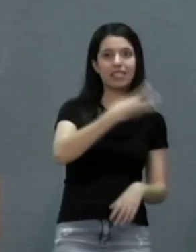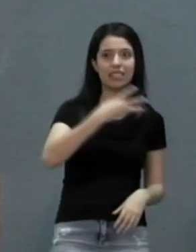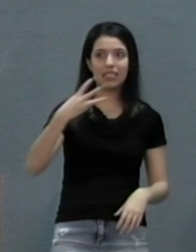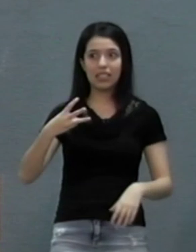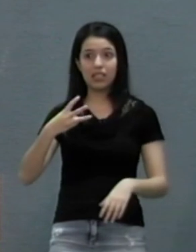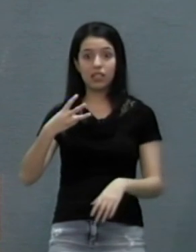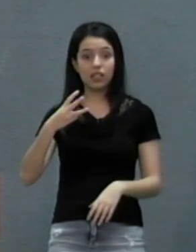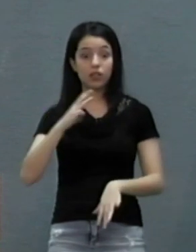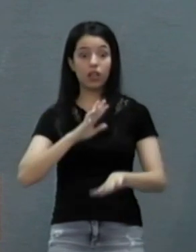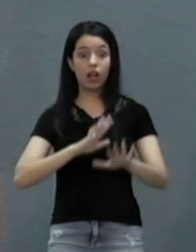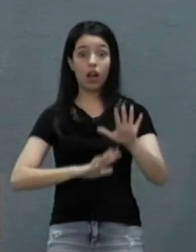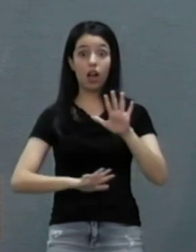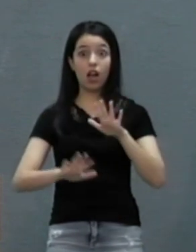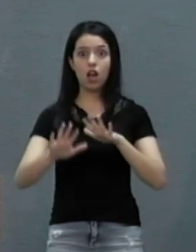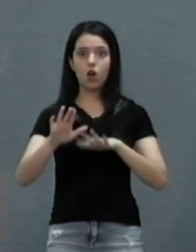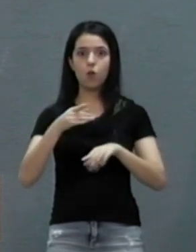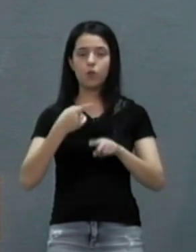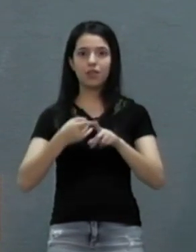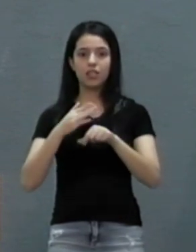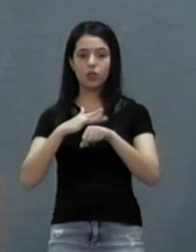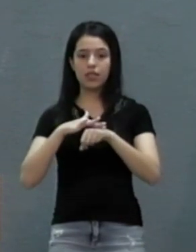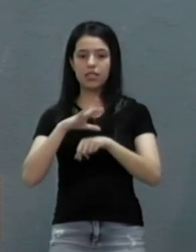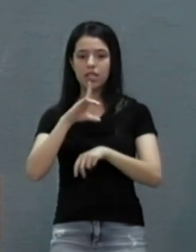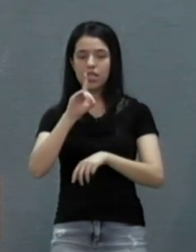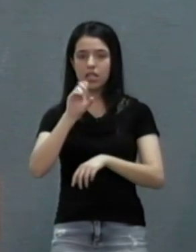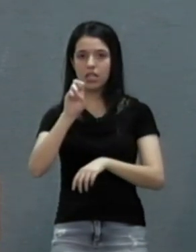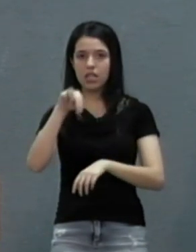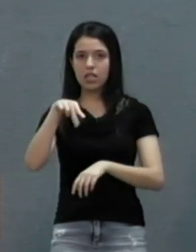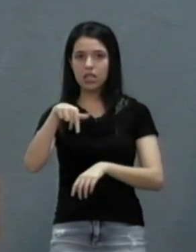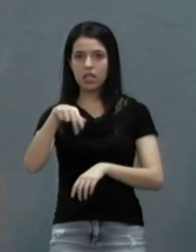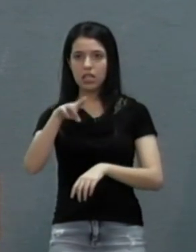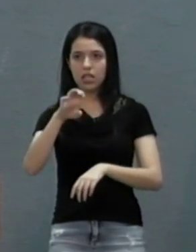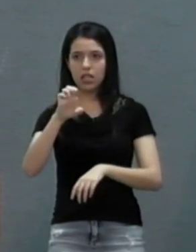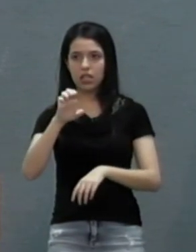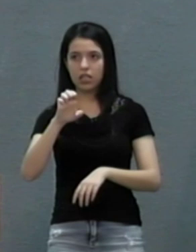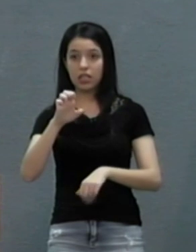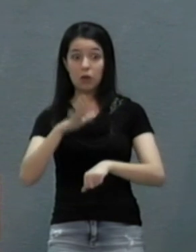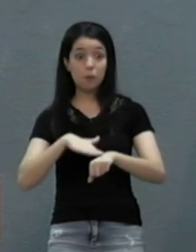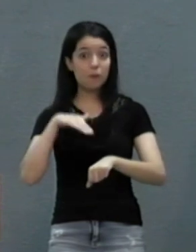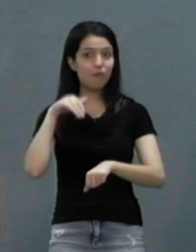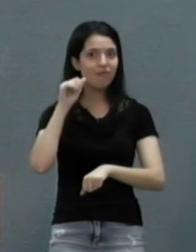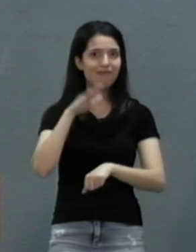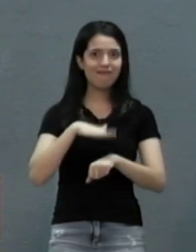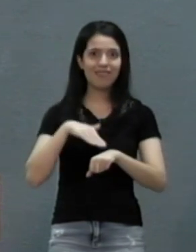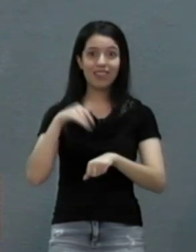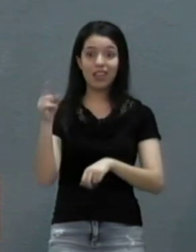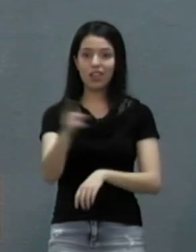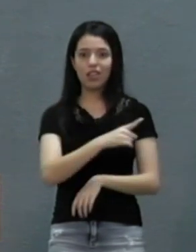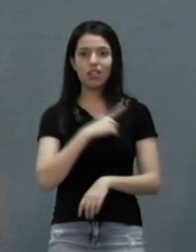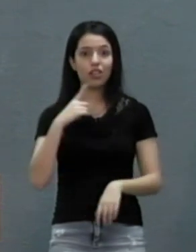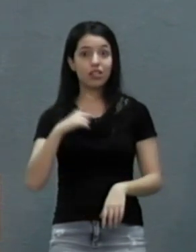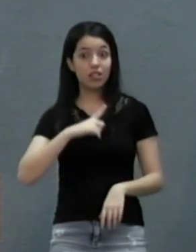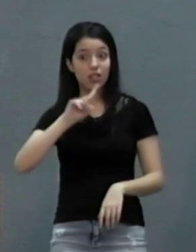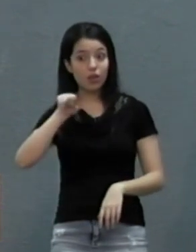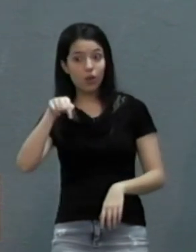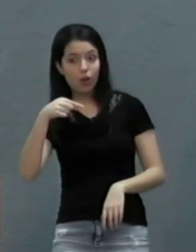à dengue. O mosquito da dengue vem cada dia se proliferando cada vez mais. Aí nós temos chikungunya e